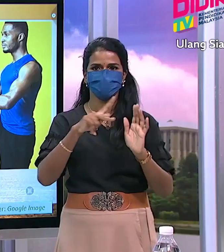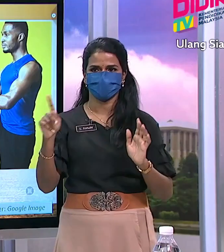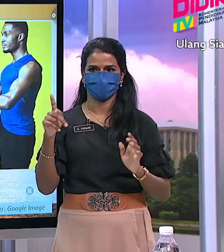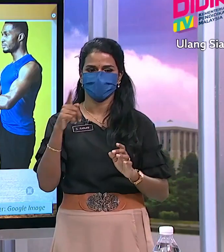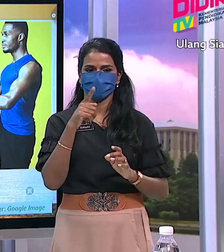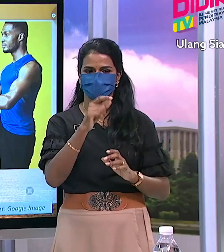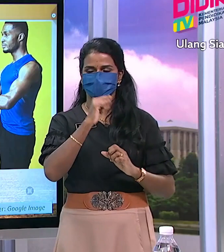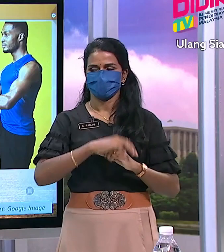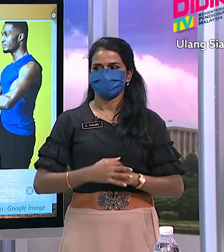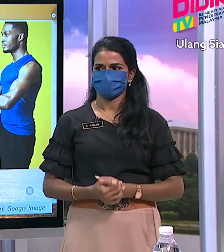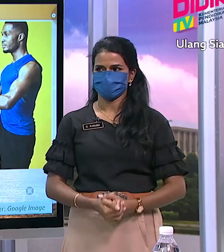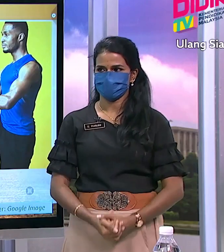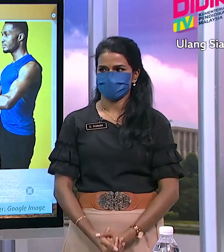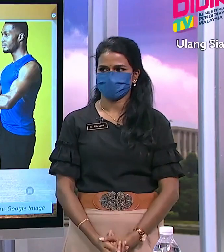tunjukkan rope skipping kita.